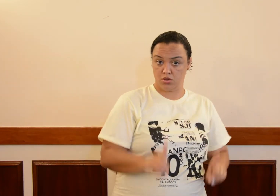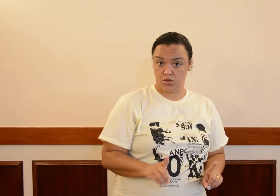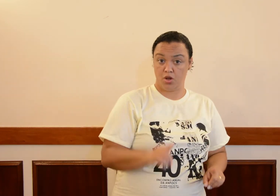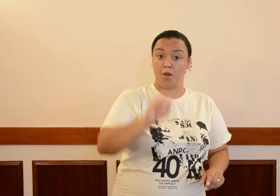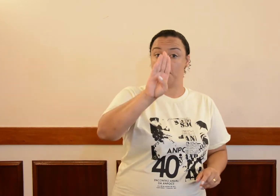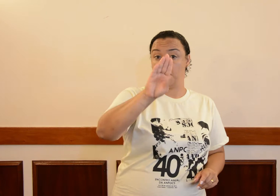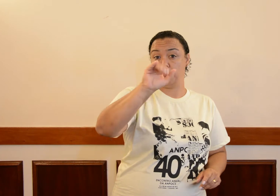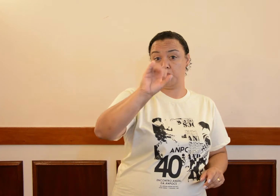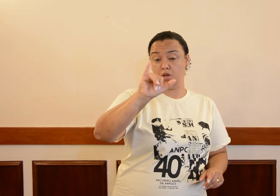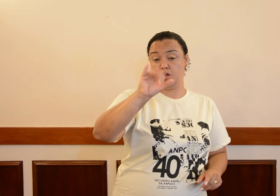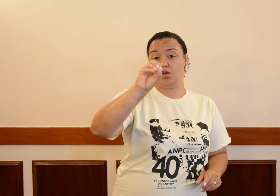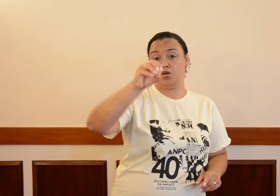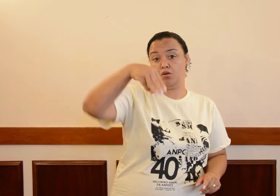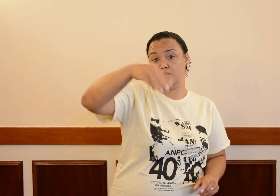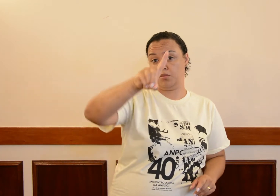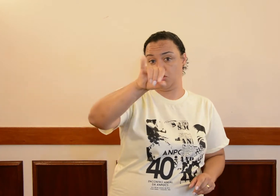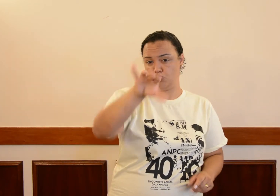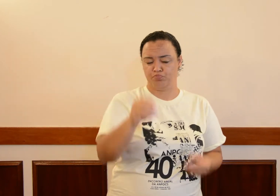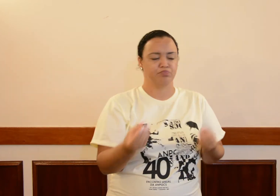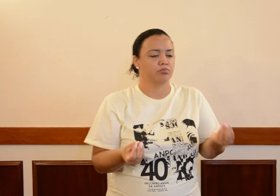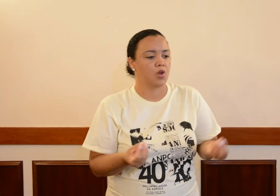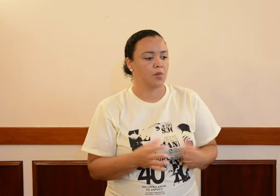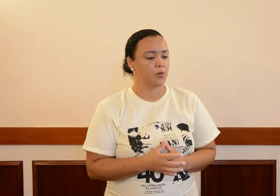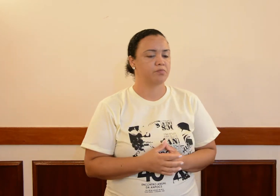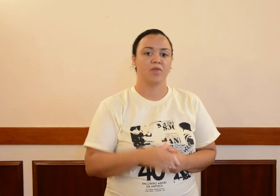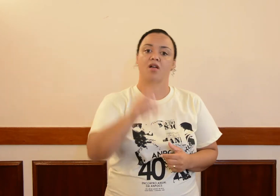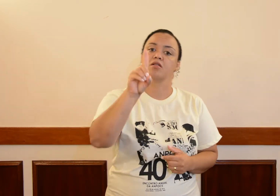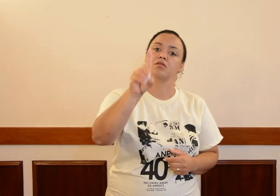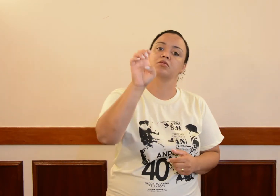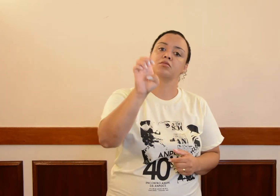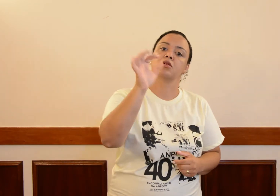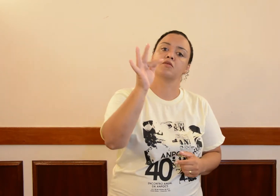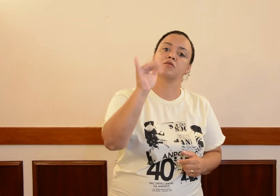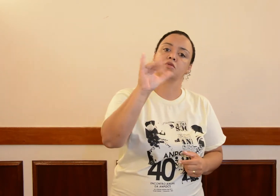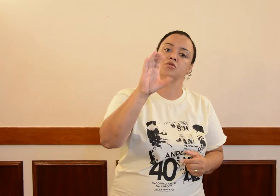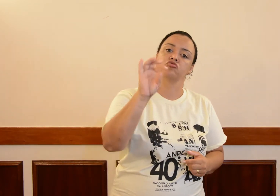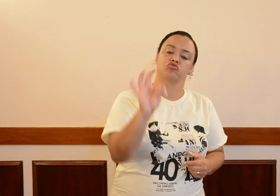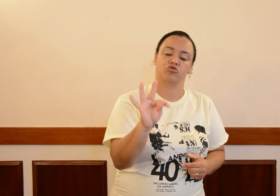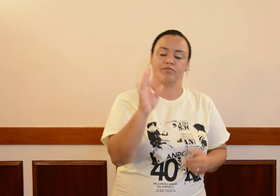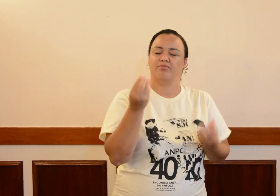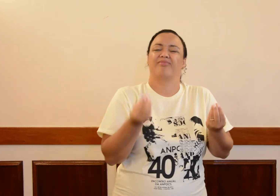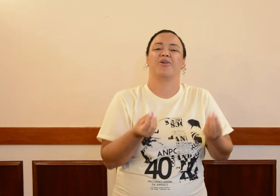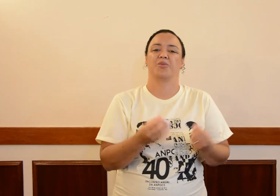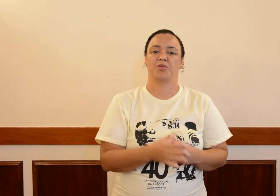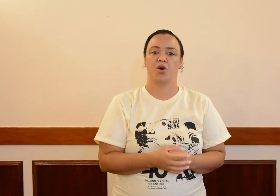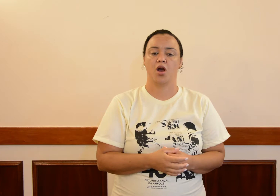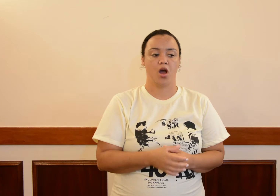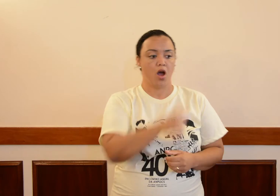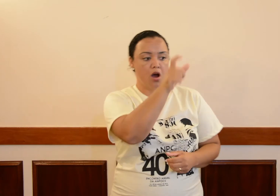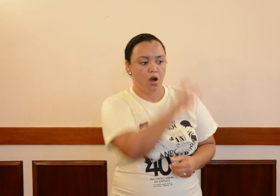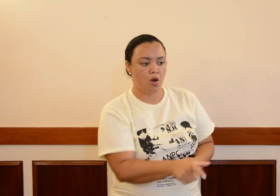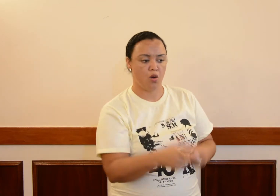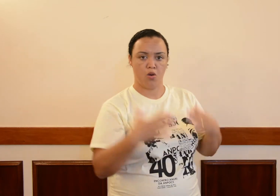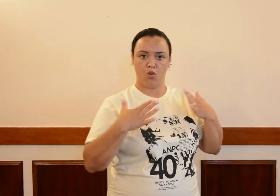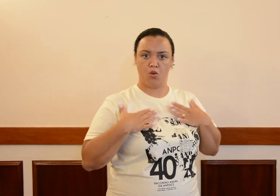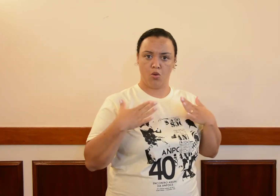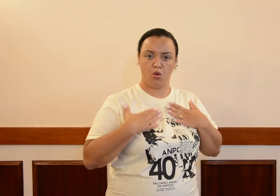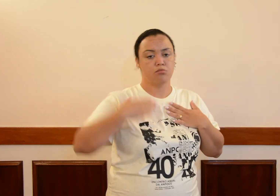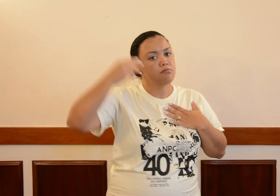partir de uma perspectiva do déficit, como corpos e mentes em desvantagem. O foco de análise dessa primeira geração era a identificação